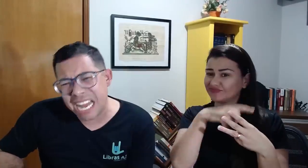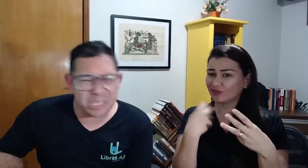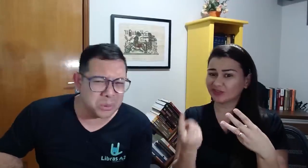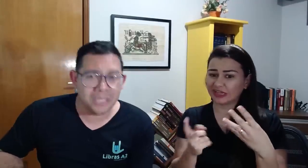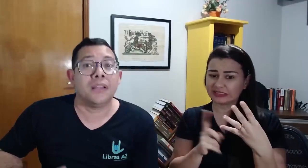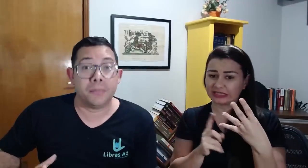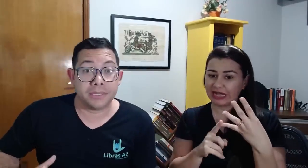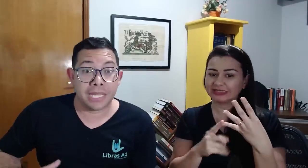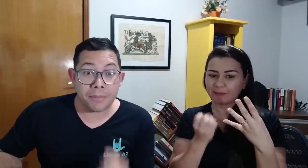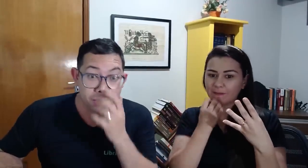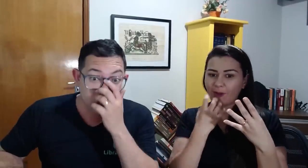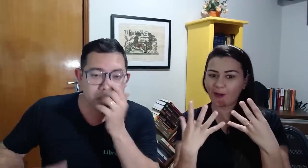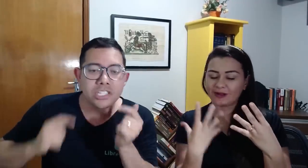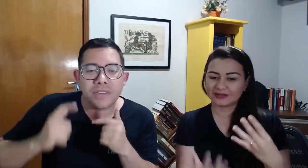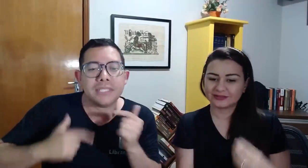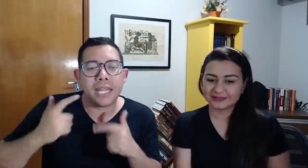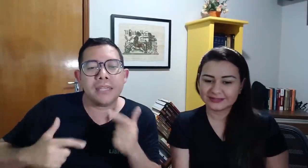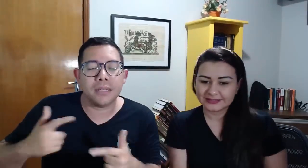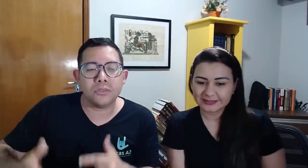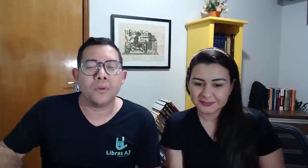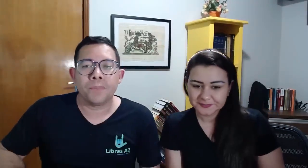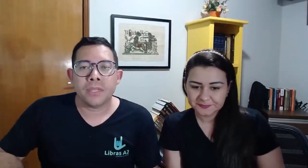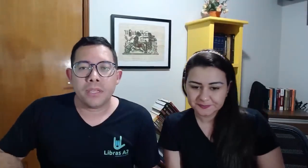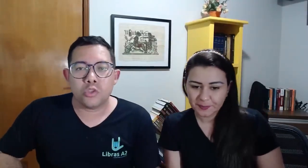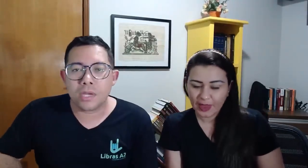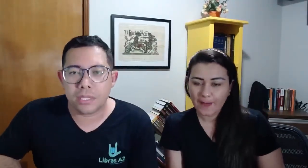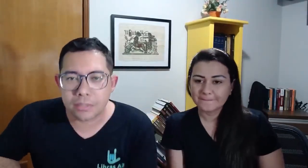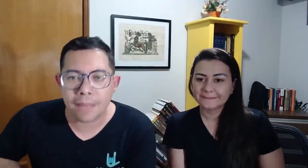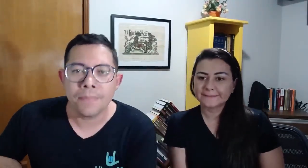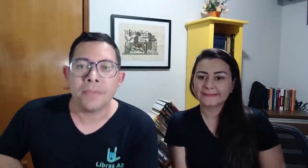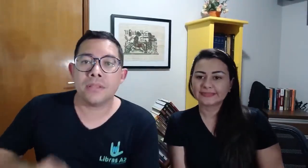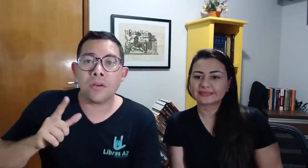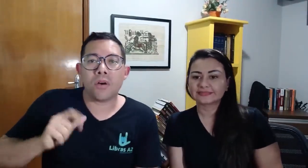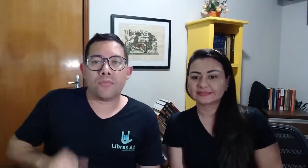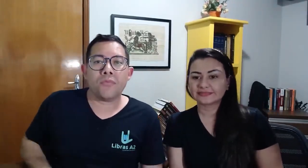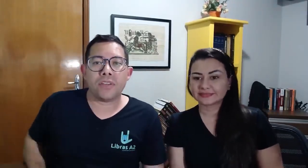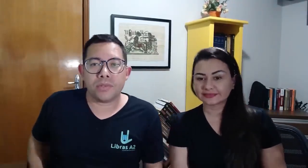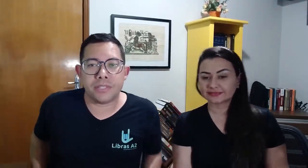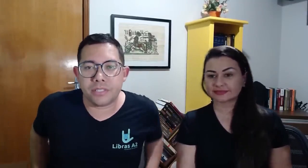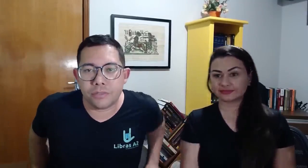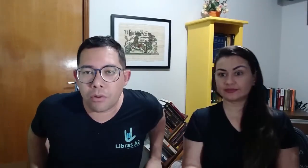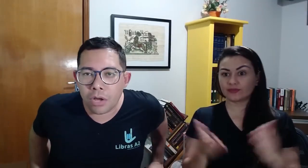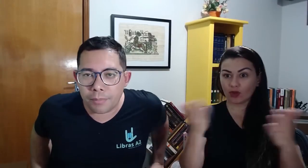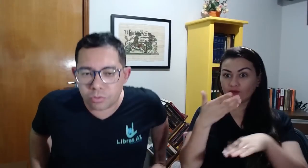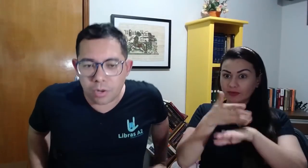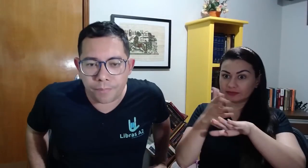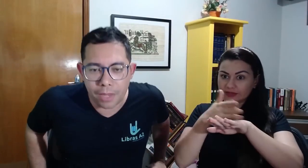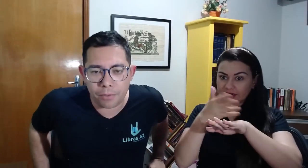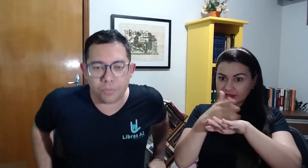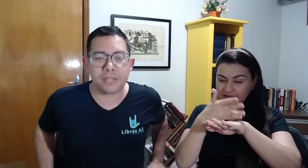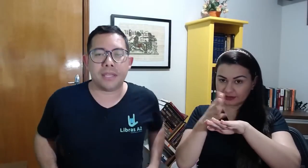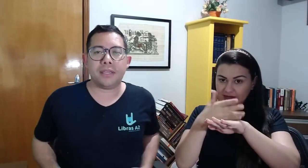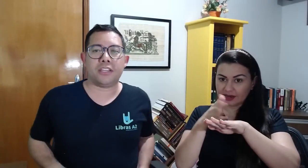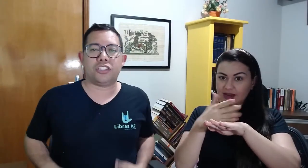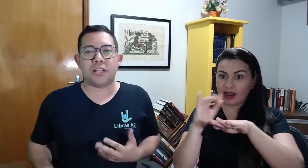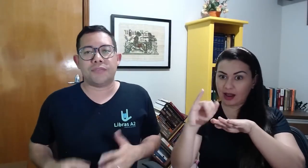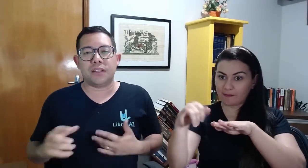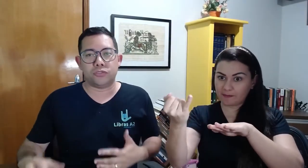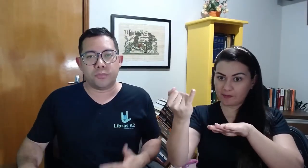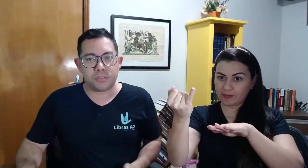complicado, percebe? Então a gente vai treinando isso aí, tá? Então, ó, vamos fazer um exercício agora, pessoal? Aproveita aí que a gente tá falando sobre